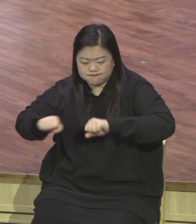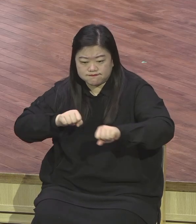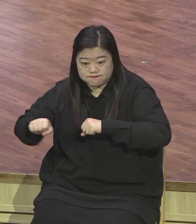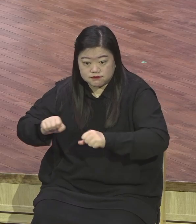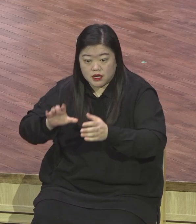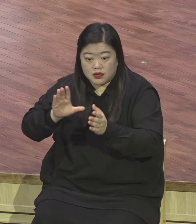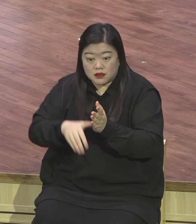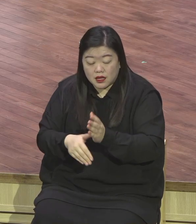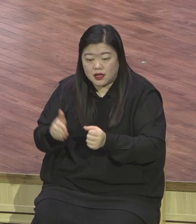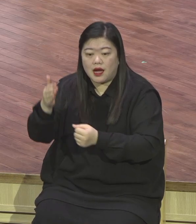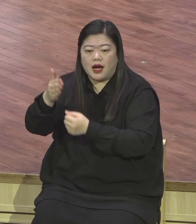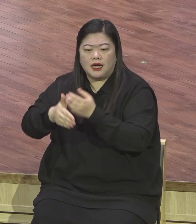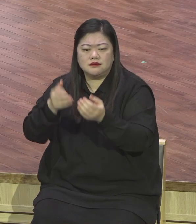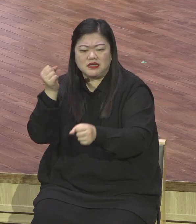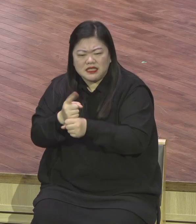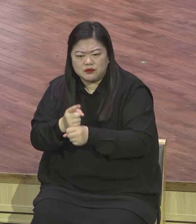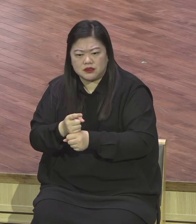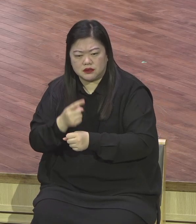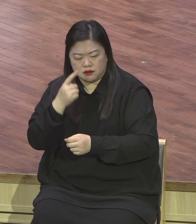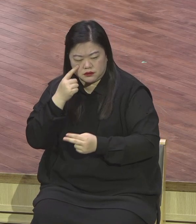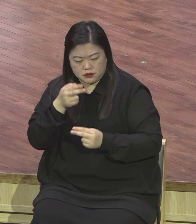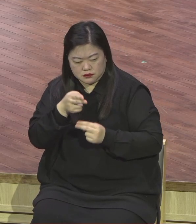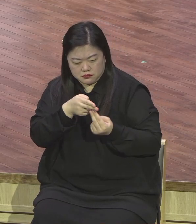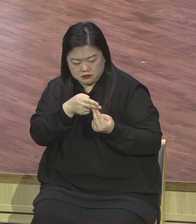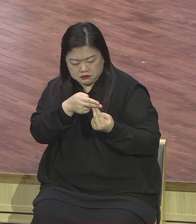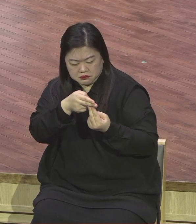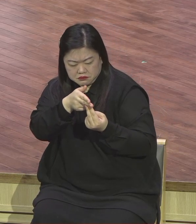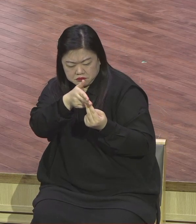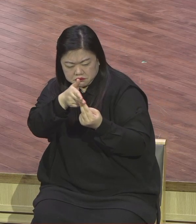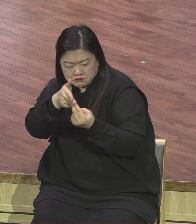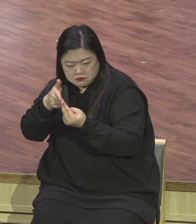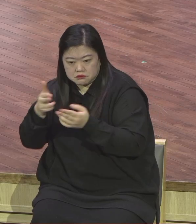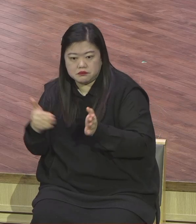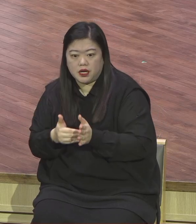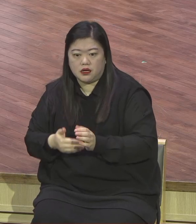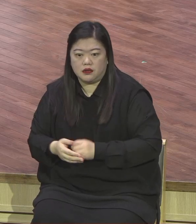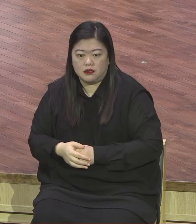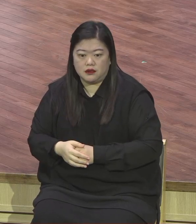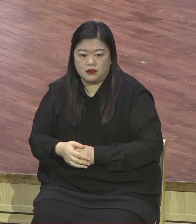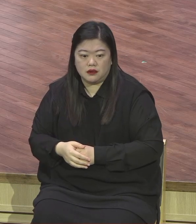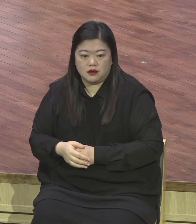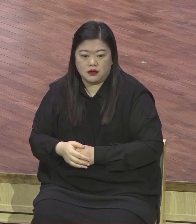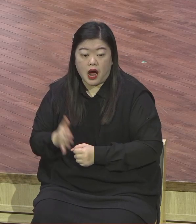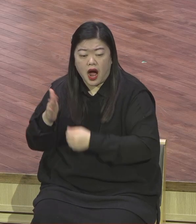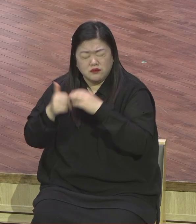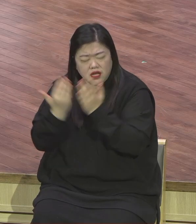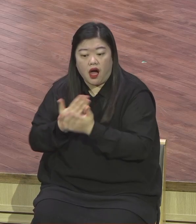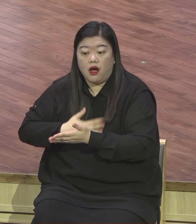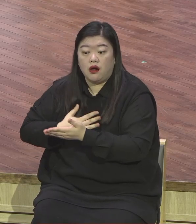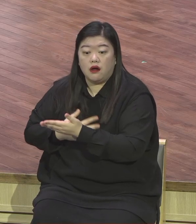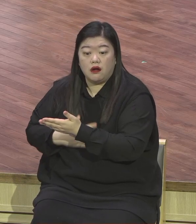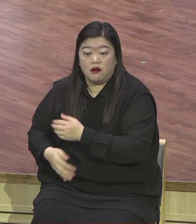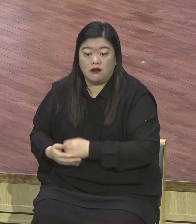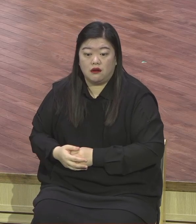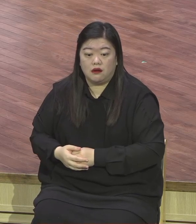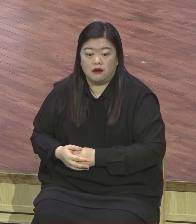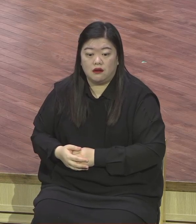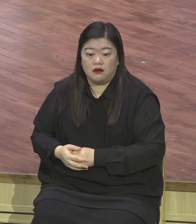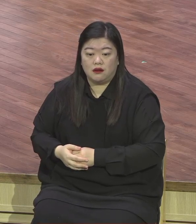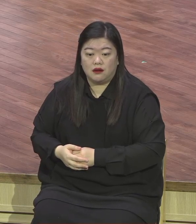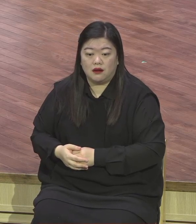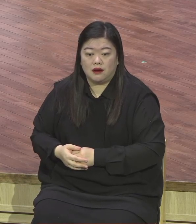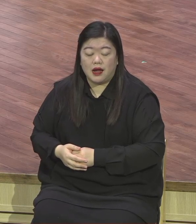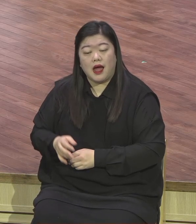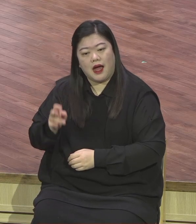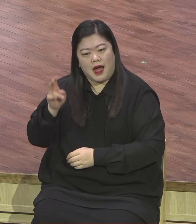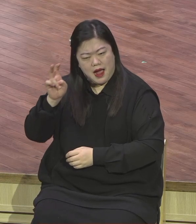하나님이요 다 기억하고 계세요 어쩌면 그렇게 다 보고 알고 계시는지 그걸 나중에 필요한